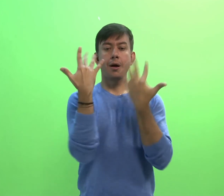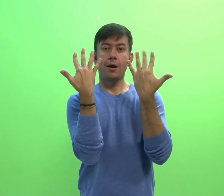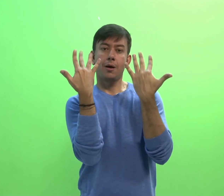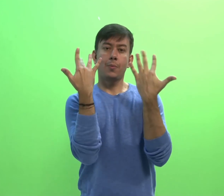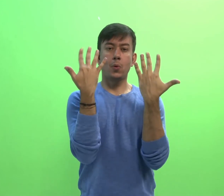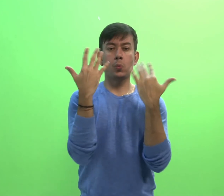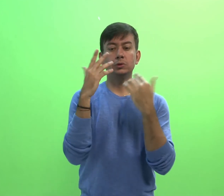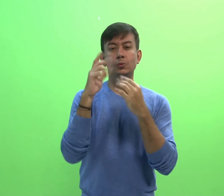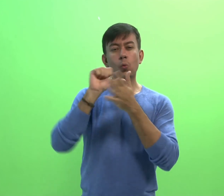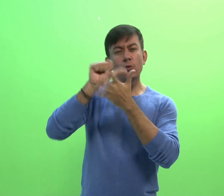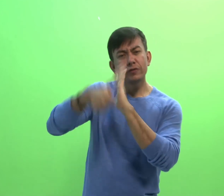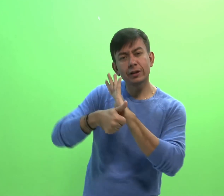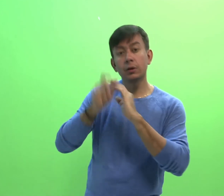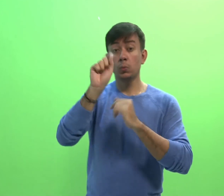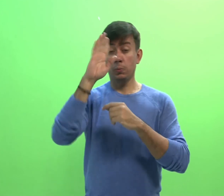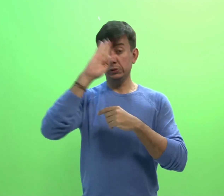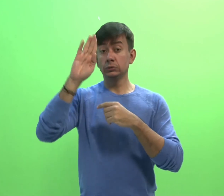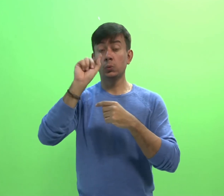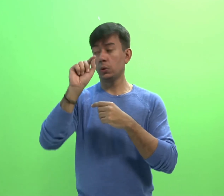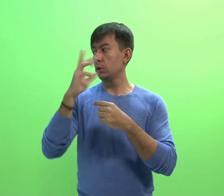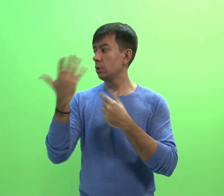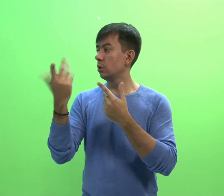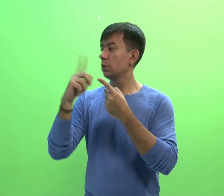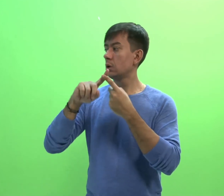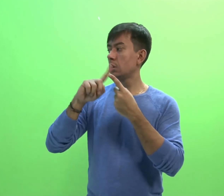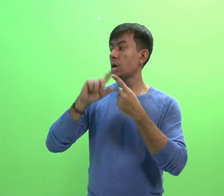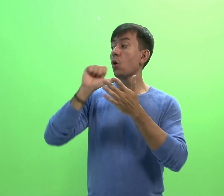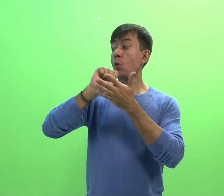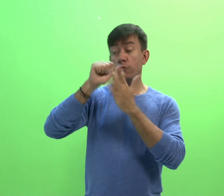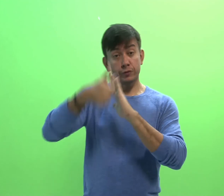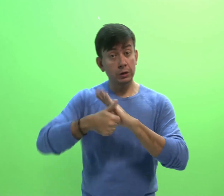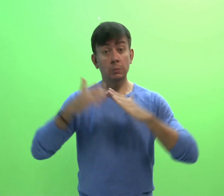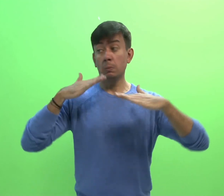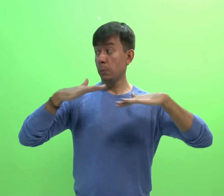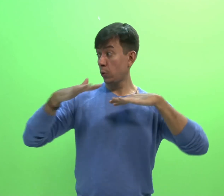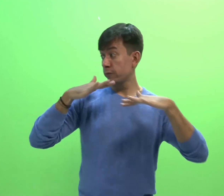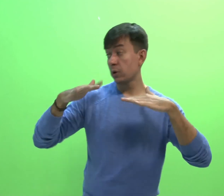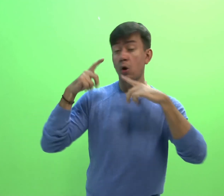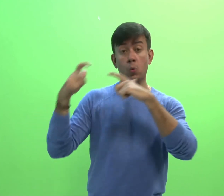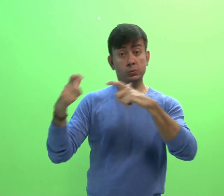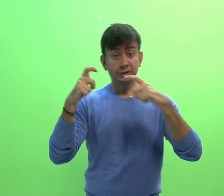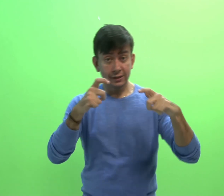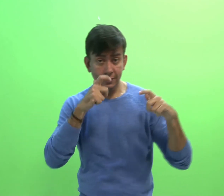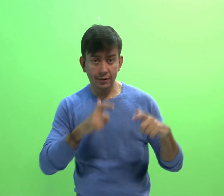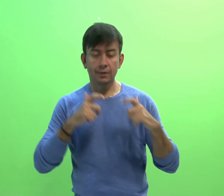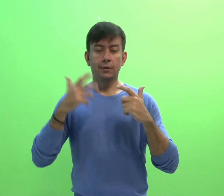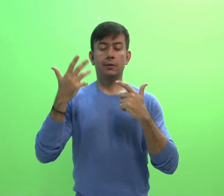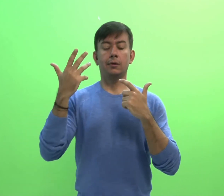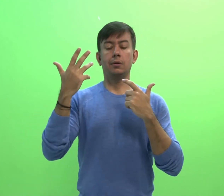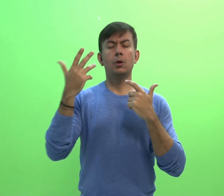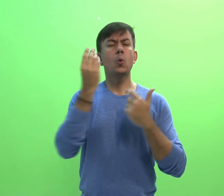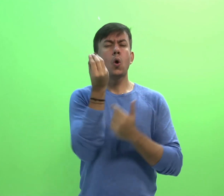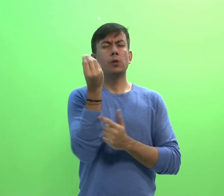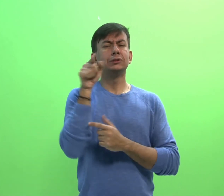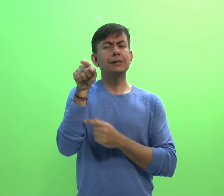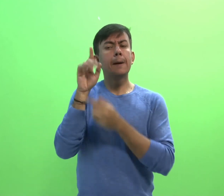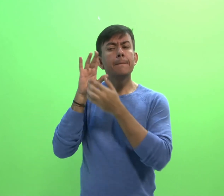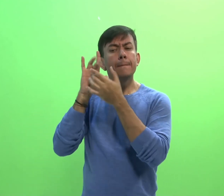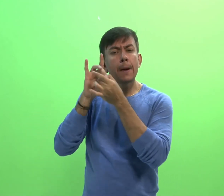modo principal, as configurações de mão, movimento e locação. Por exemplo, se lembram dessa configuração de